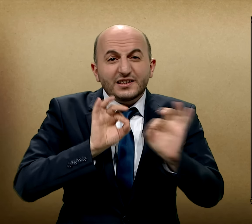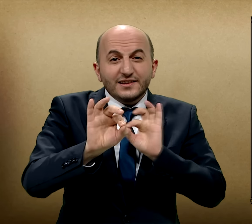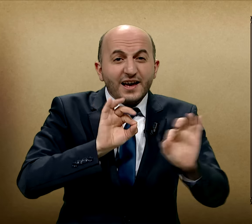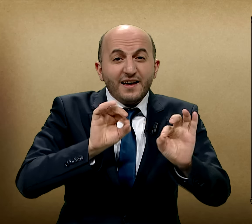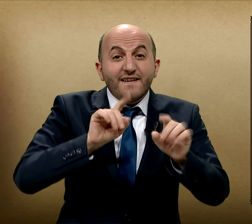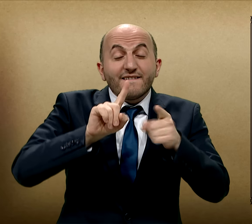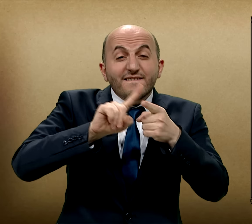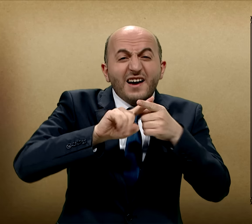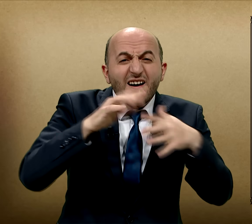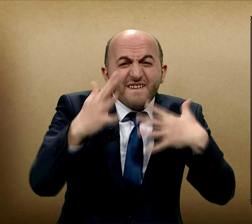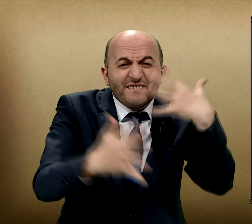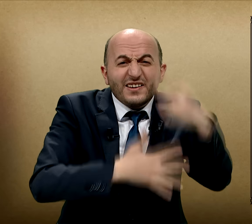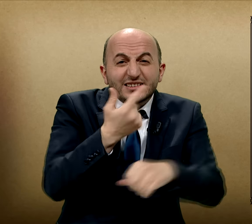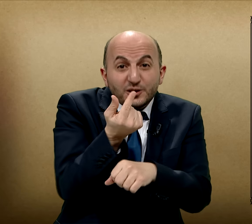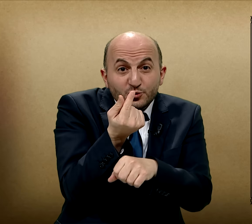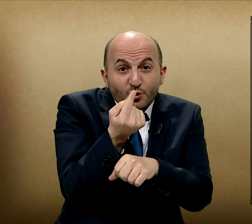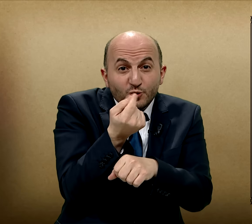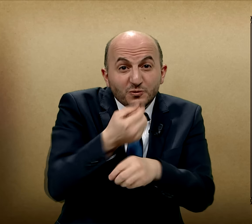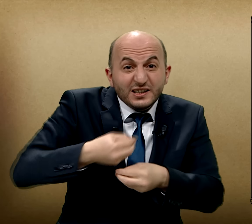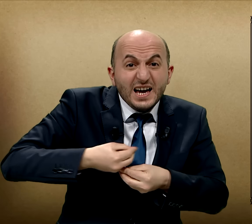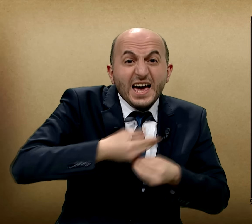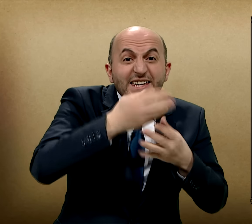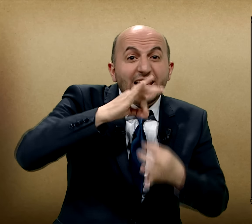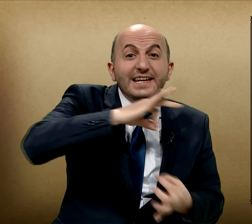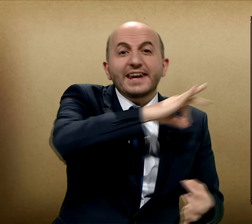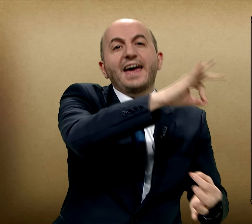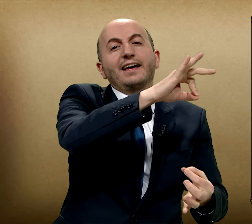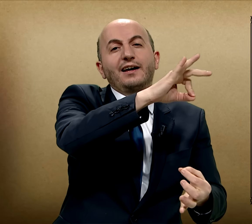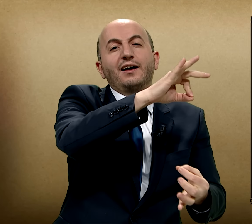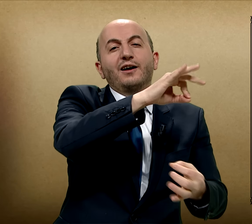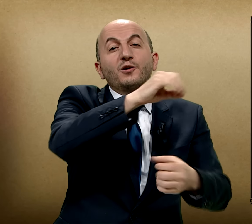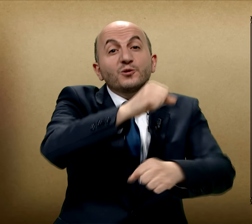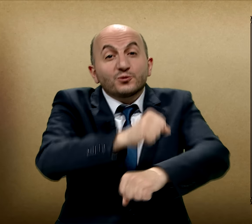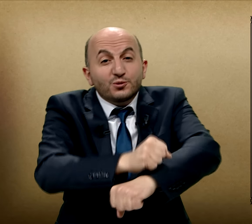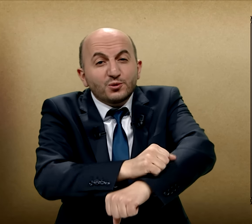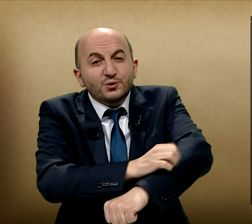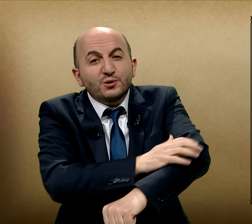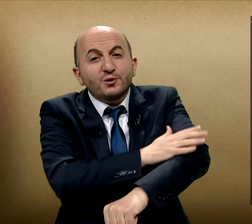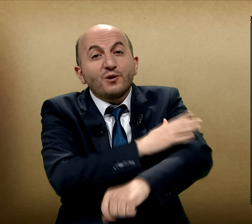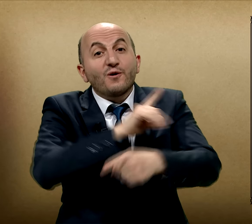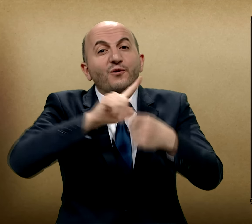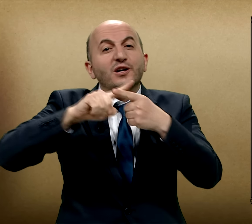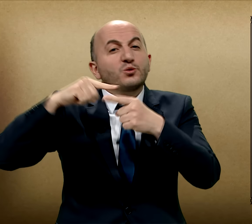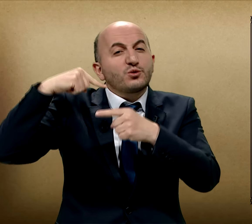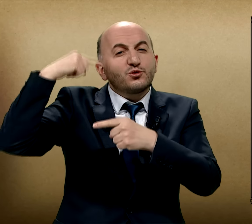Fitne ve fesat tohumları ekenlere, duygu ve